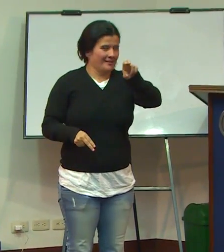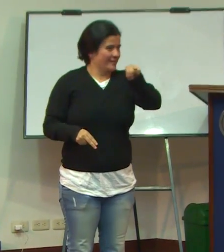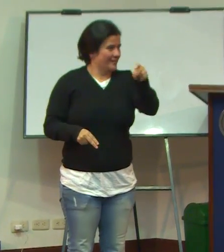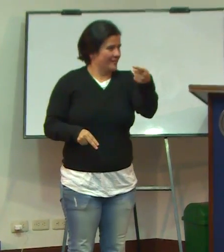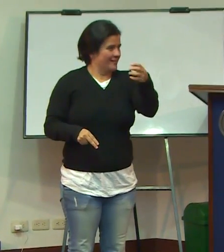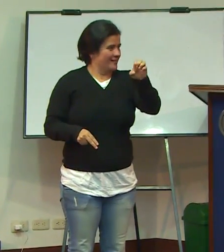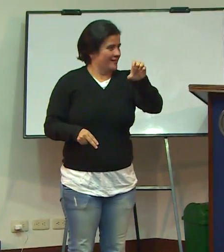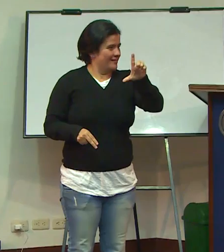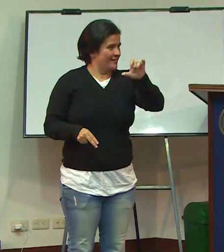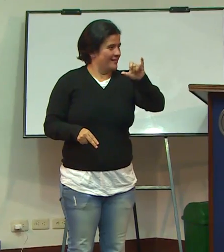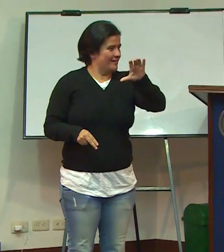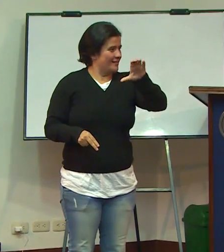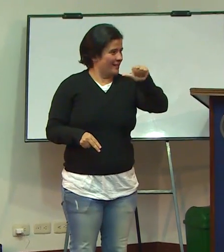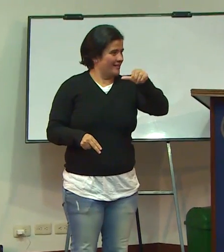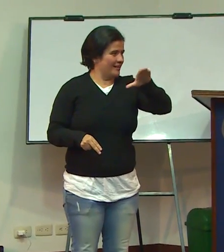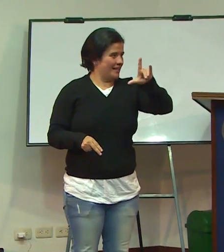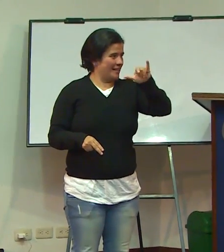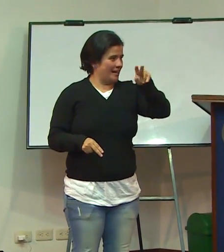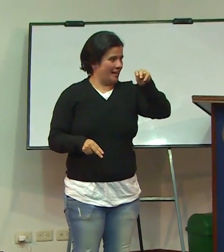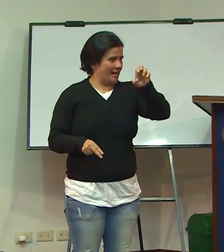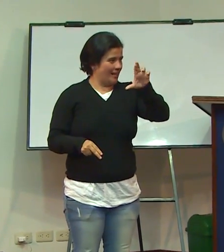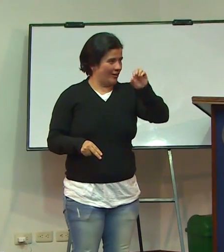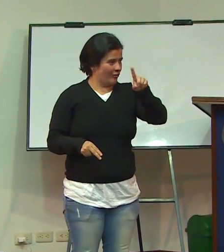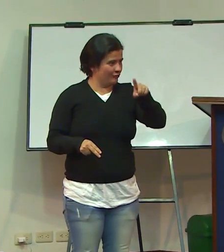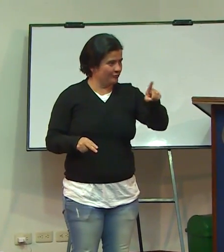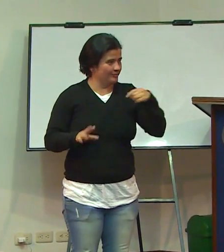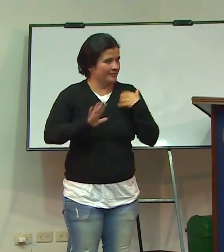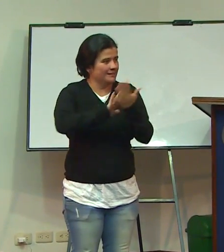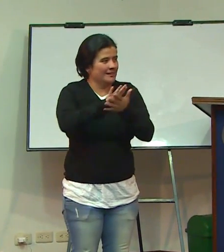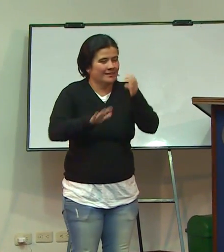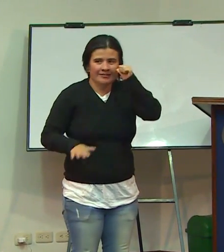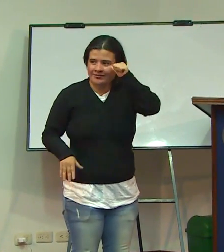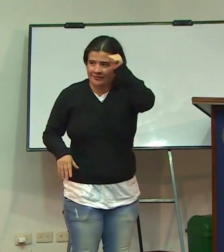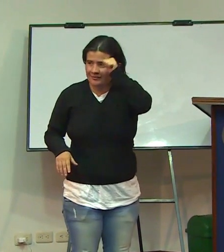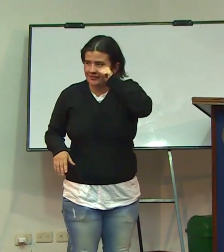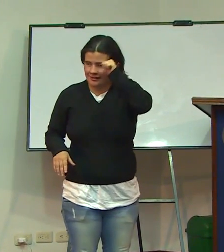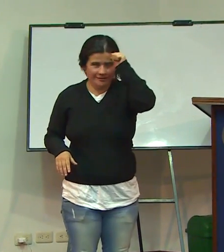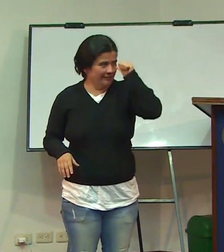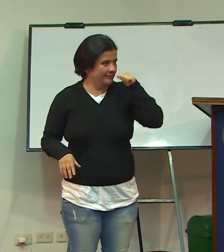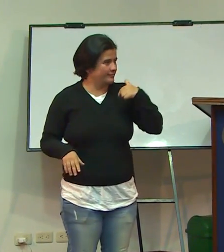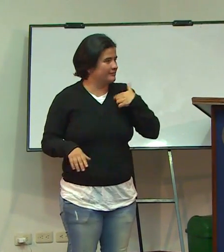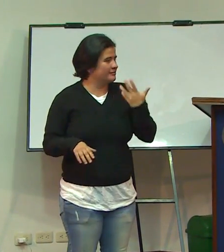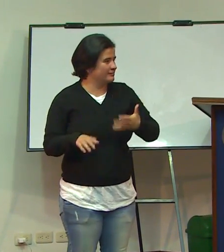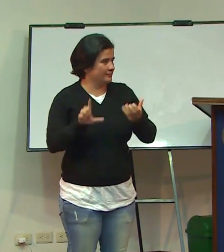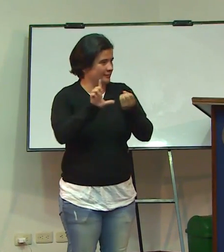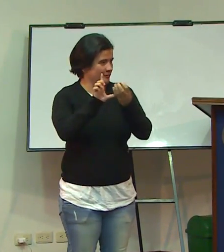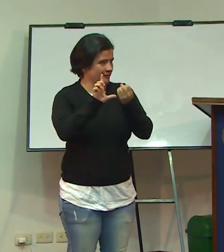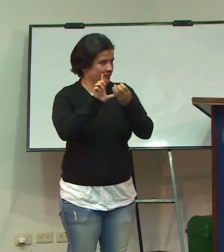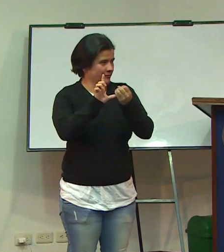Bueno, mucho gusto, me presento. Mi nombre es Angélica Lineros, esta es mi seña.